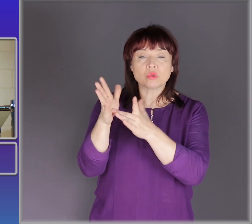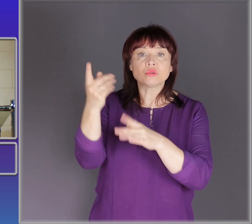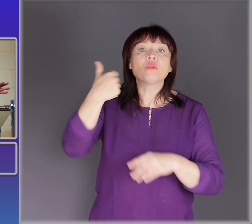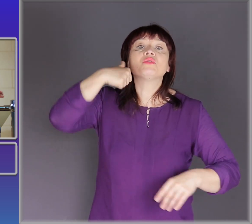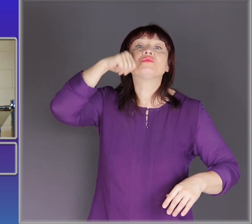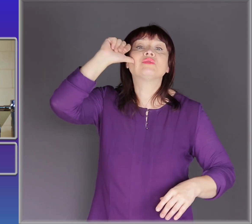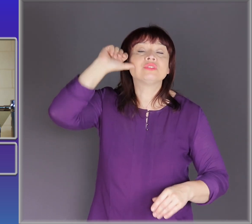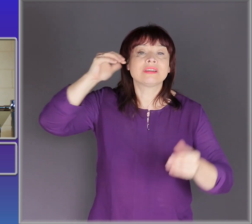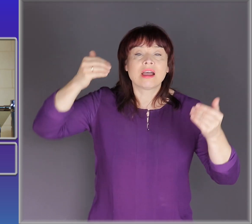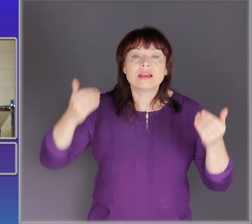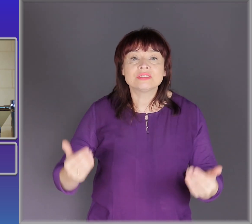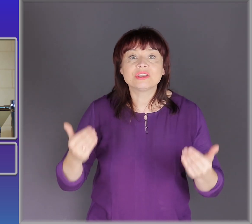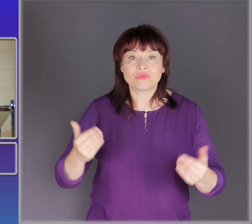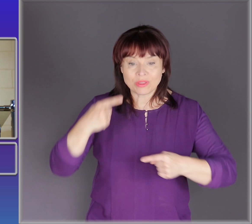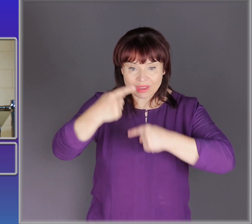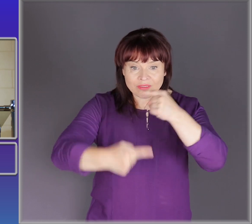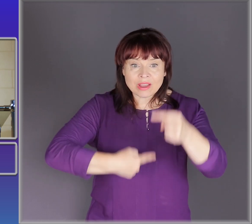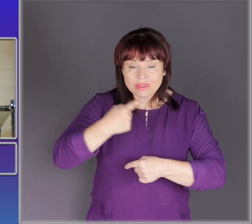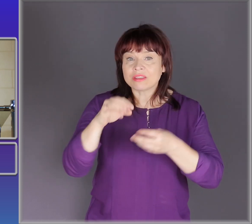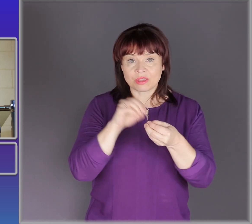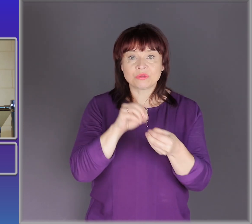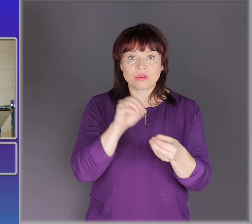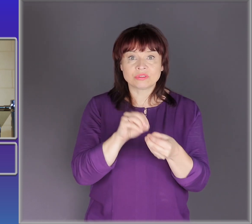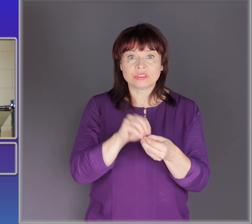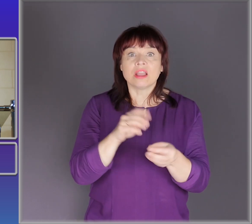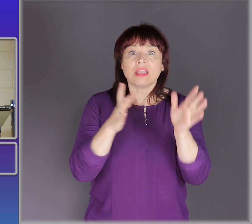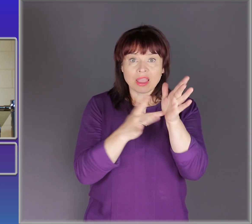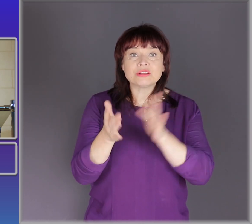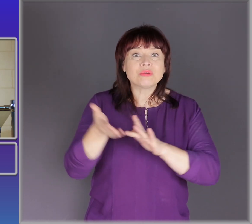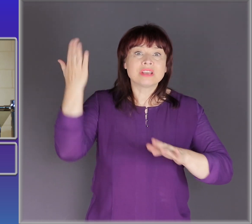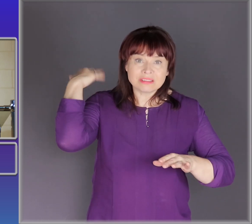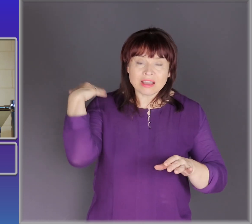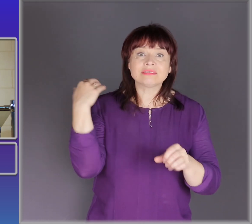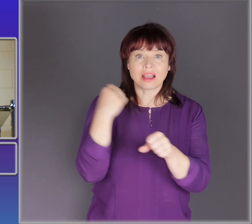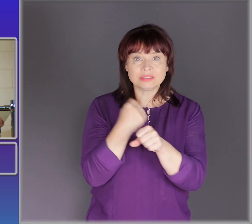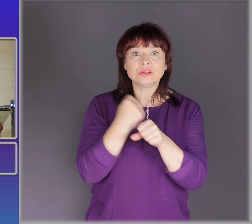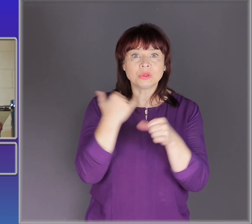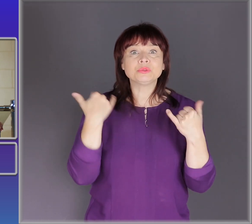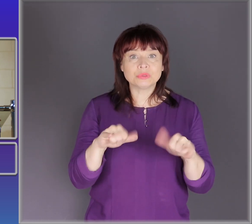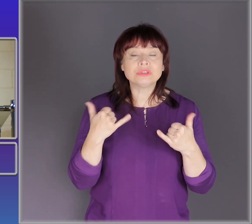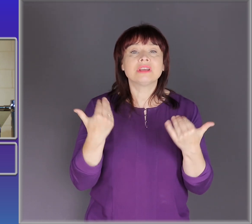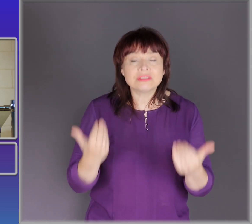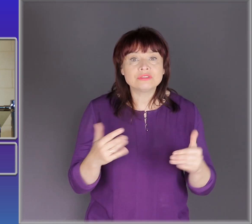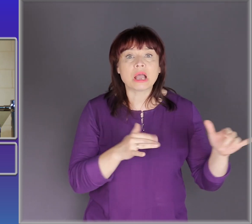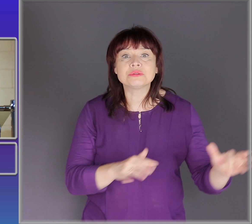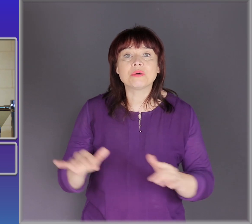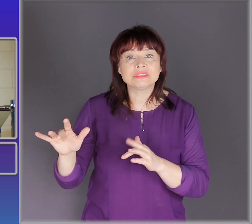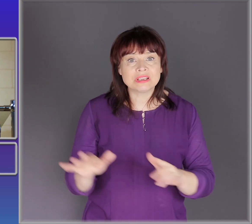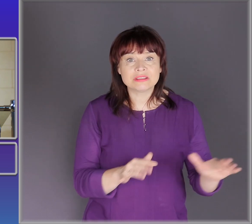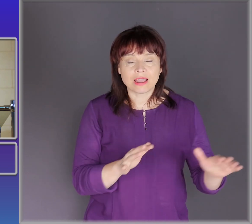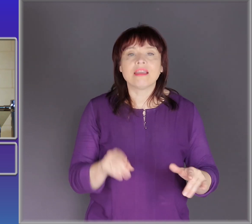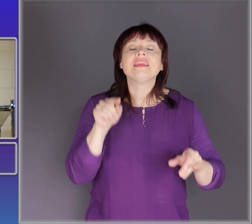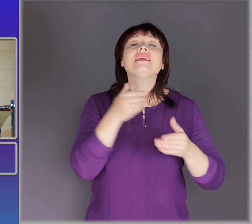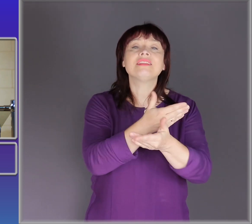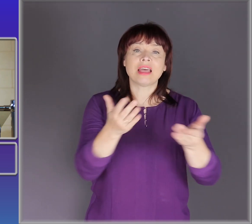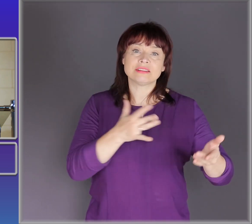вчера сегодня и вовеки тот же тот же самый который действовал тогда он как же действует и сейчас и тогда наши сердца